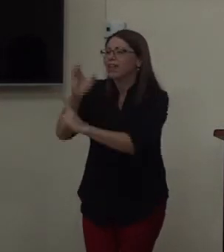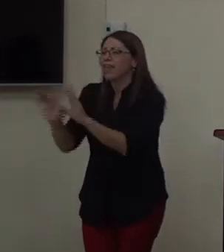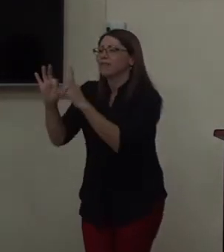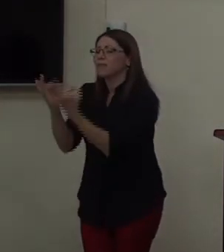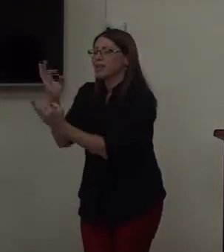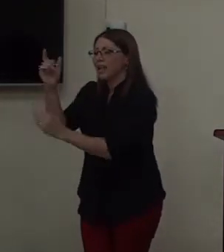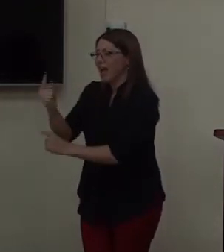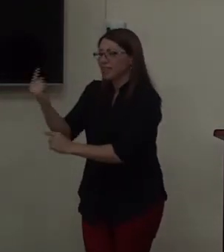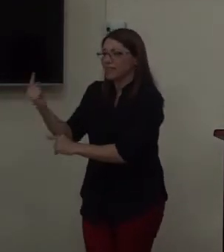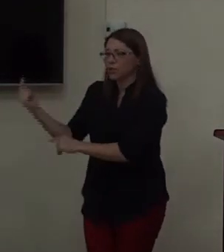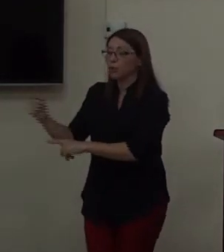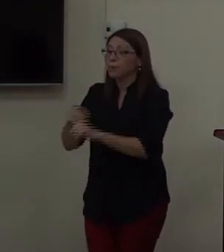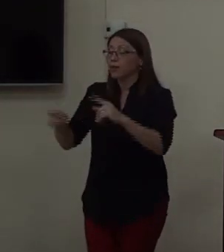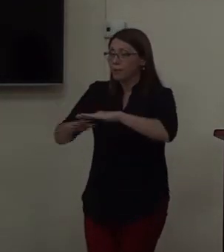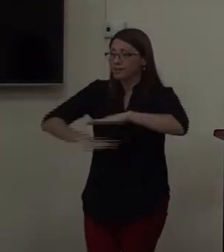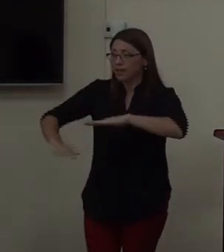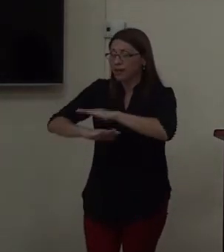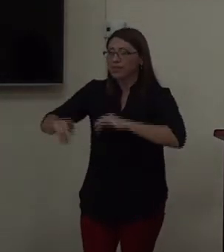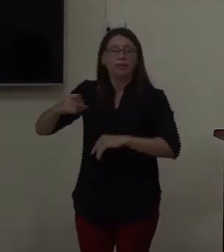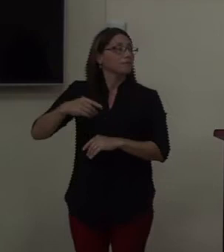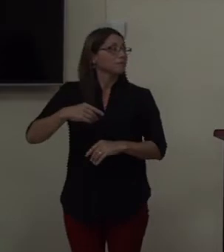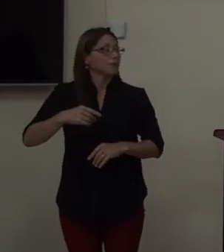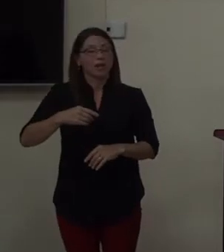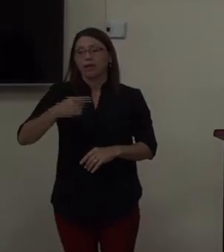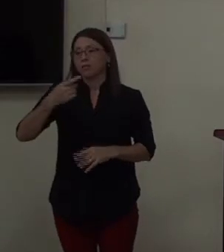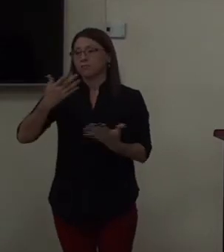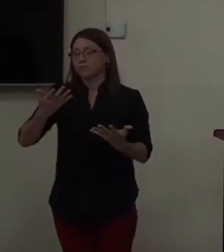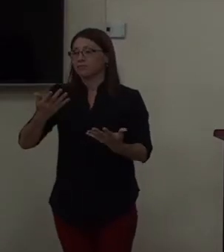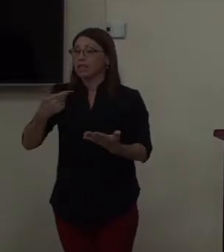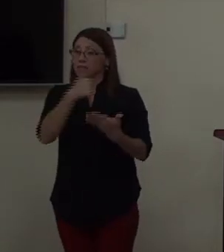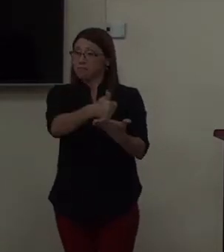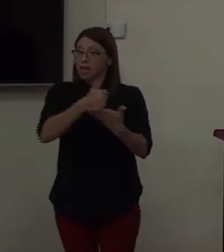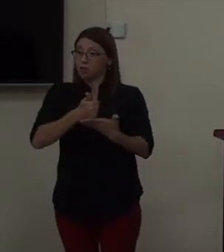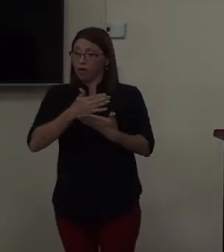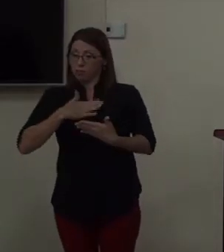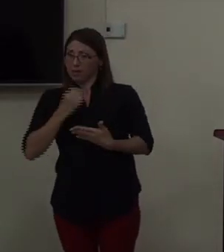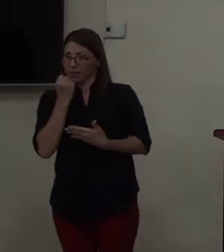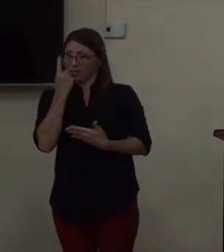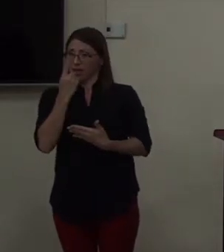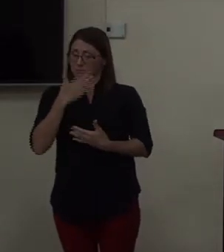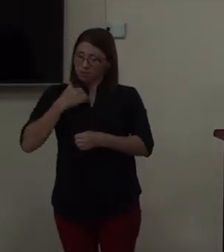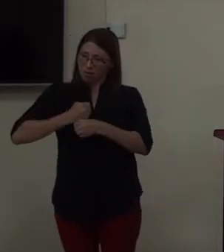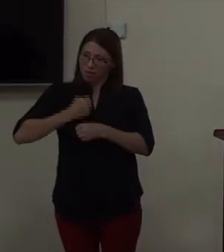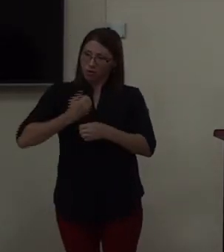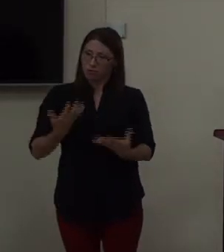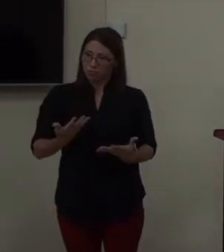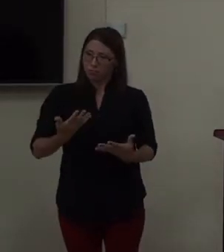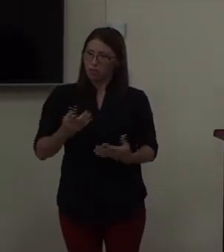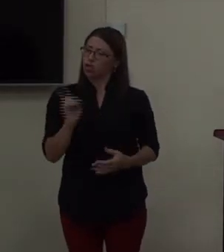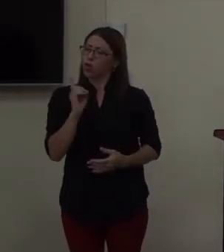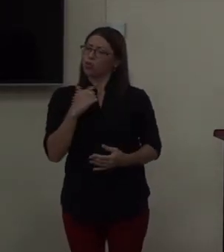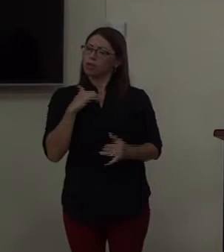pero básicamente lo que nosotros, por lo menos así, me ha ayudado a mí a entender el trabajo que yo desarrollo, dónde estoy